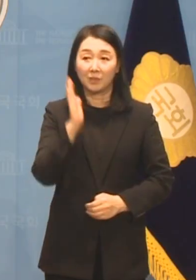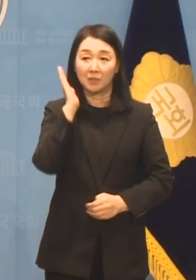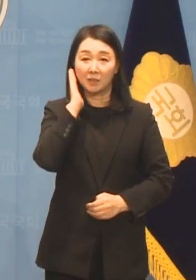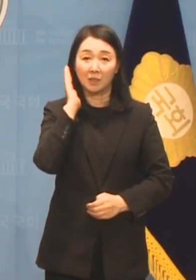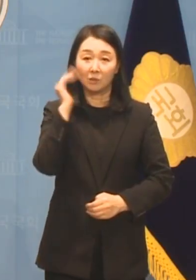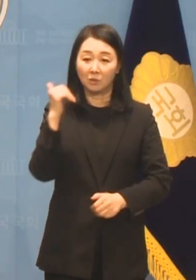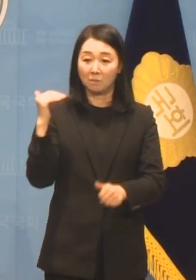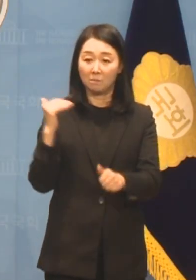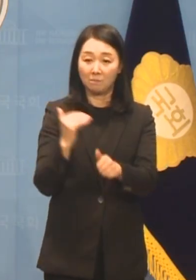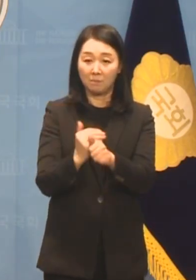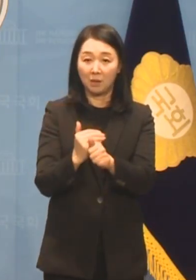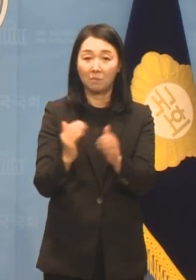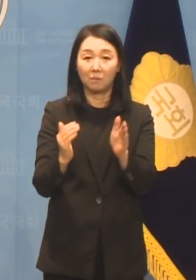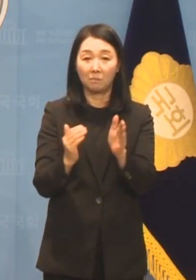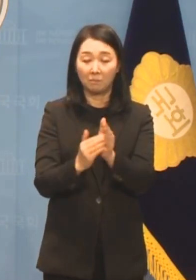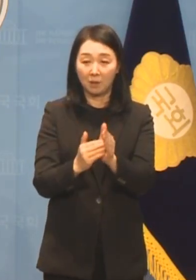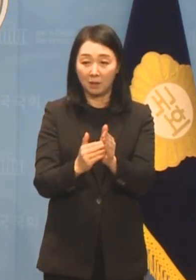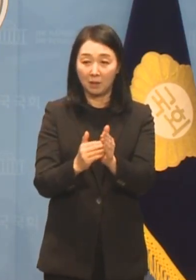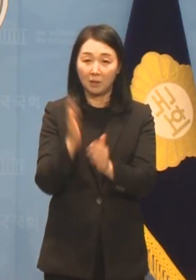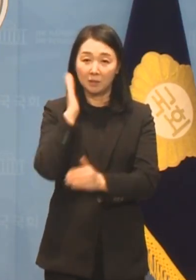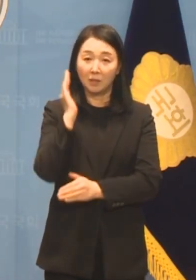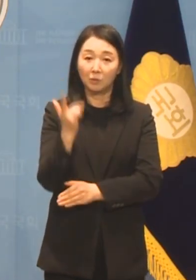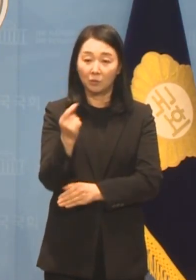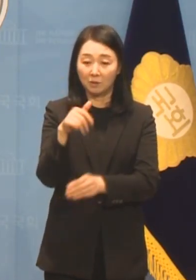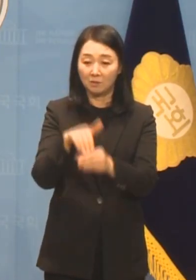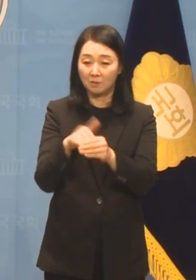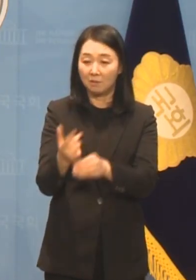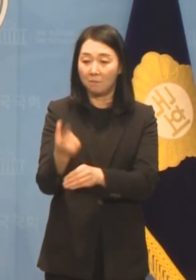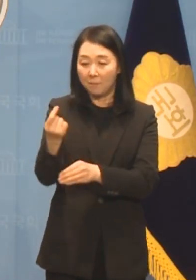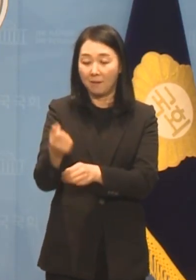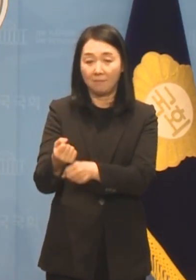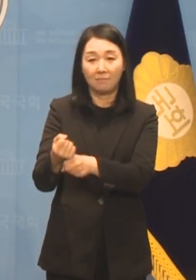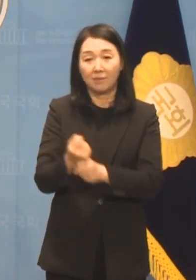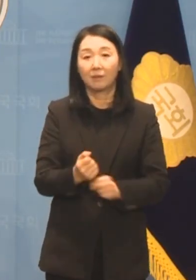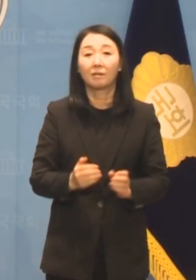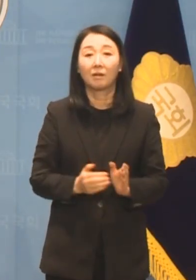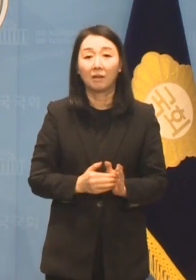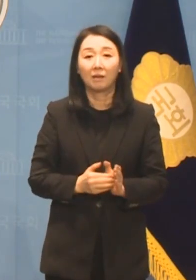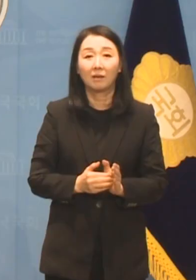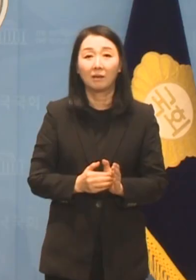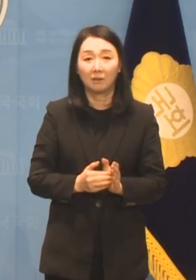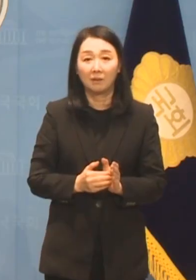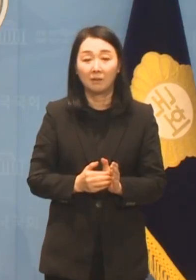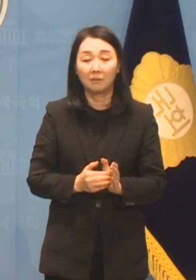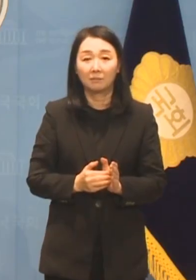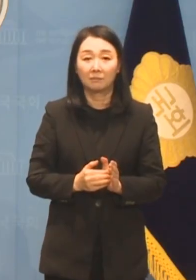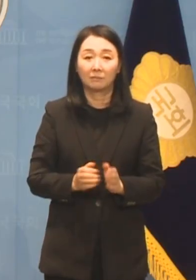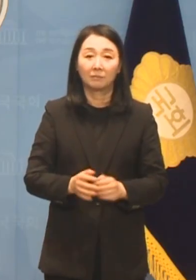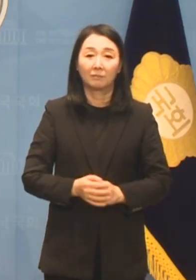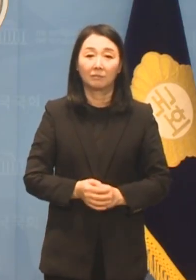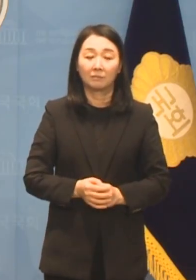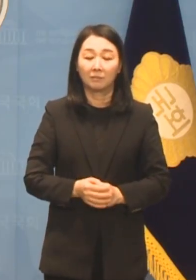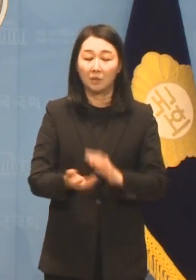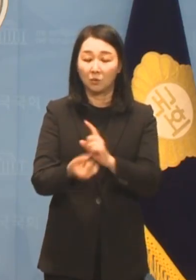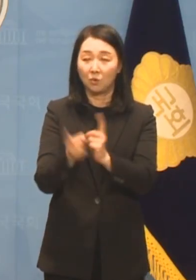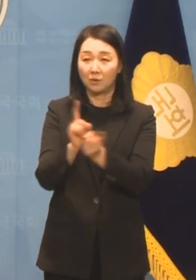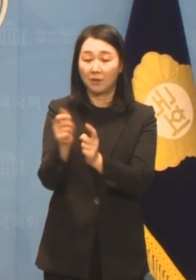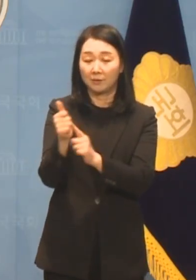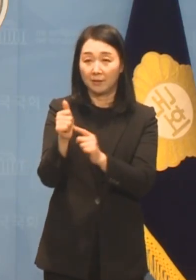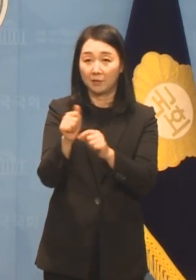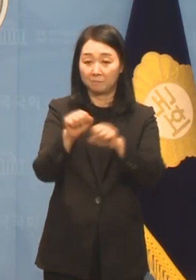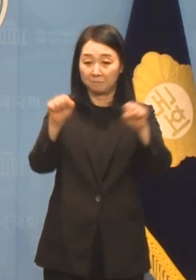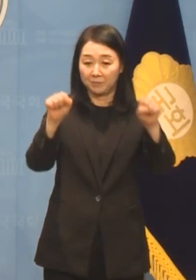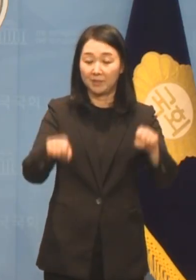대통령의 파면과 조기 대선이 예측되는 시점에서 권한대행 체제의 정부가 특정